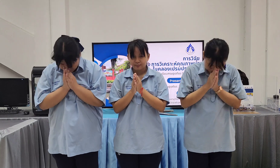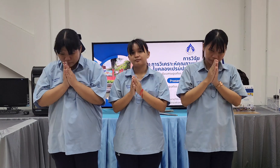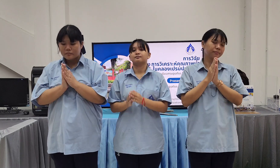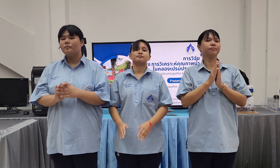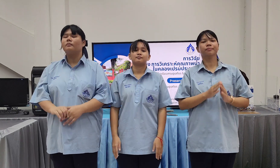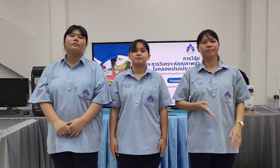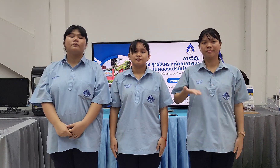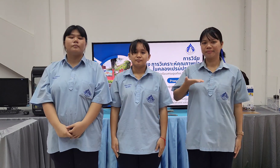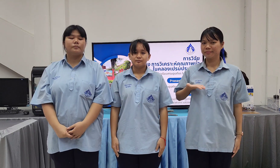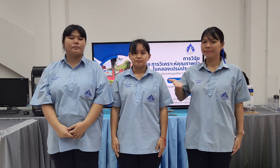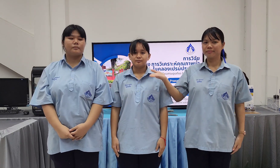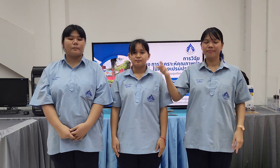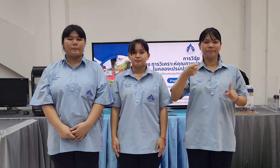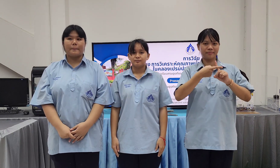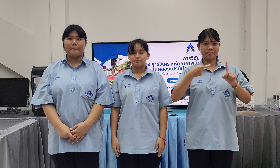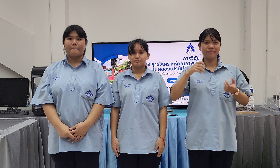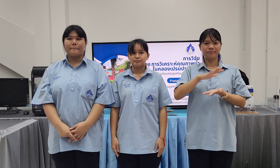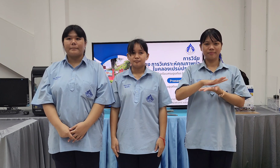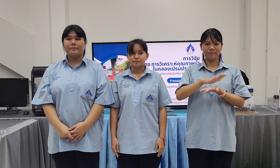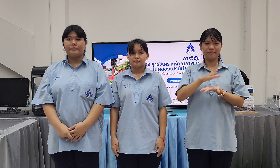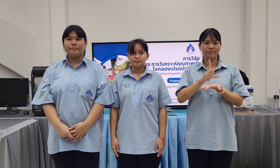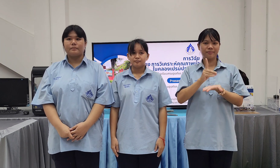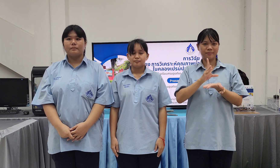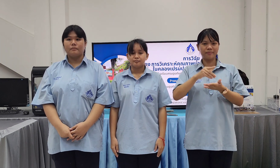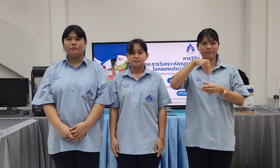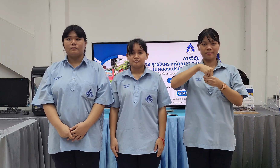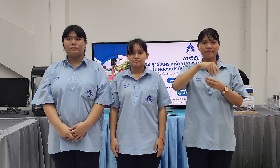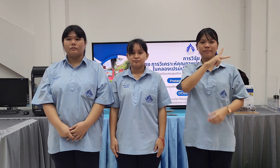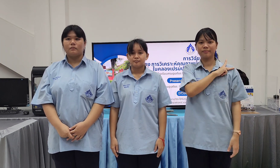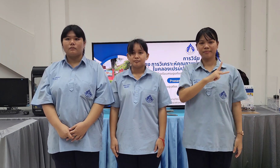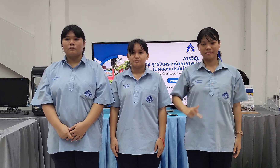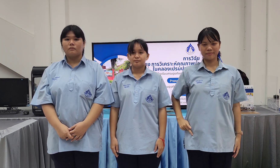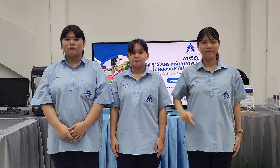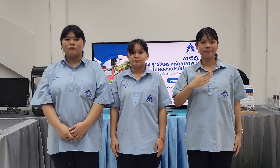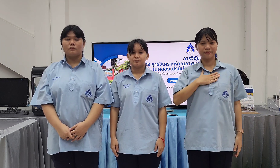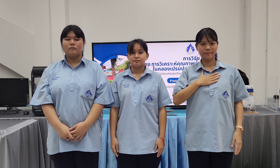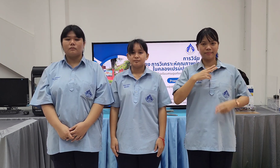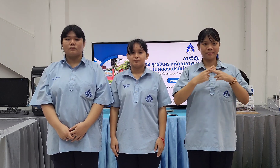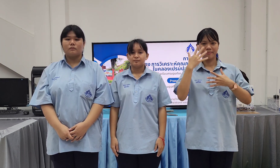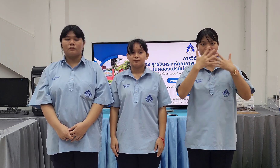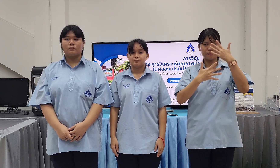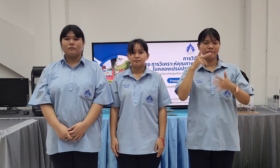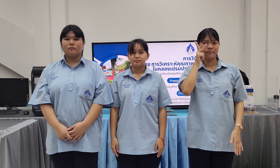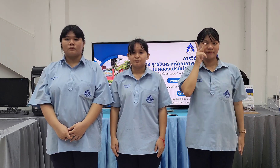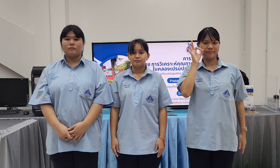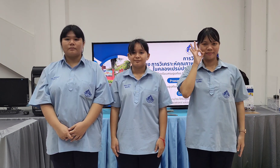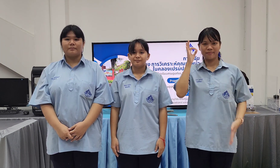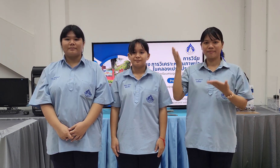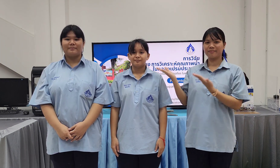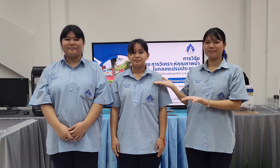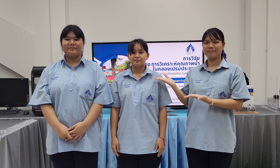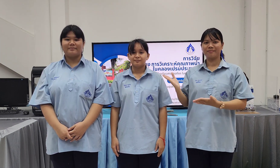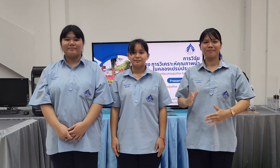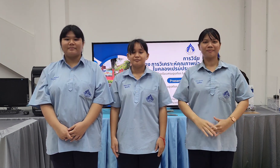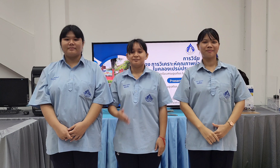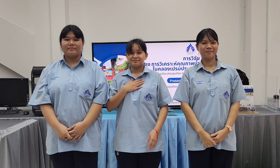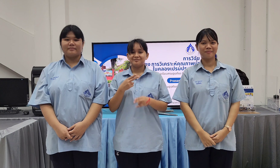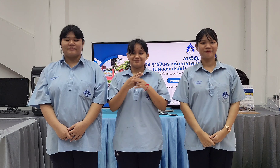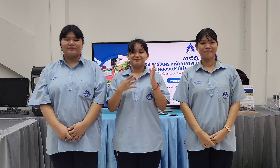สวัสดีค่ะพวกเราจากโรงเรียนเถียรในพระราชูปถัมภ์ดิฉันนางสาววรินดาสุขยานันท์ดิฉันนางสาว